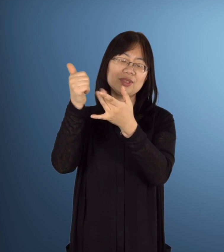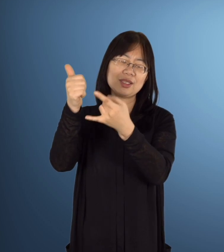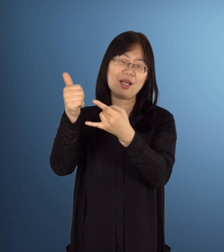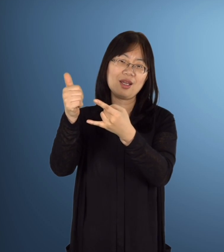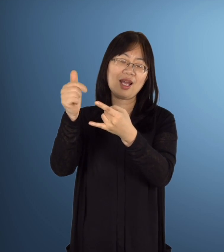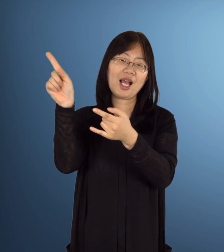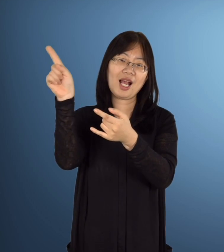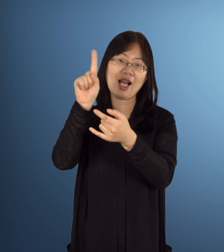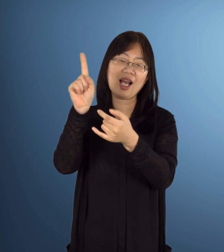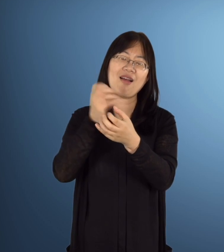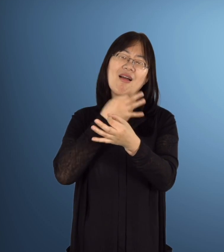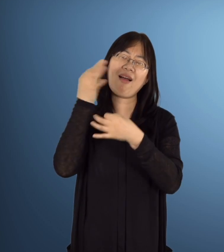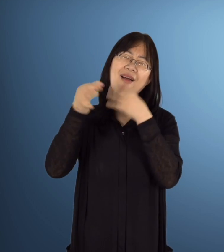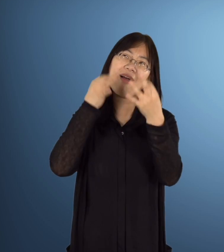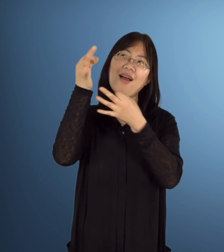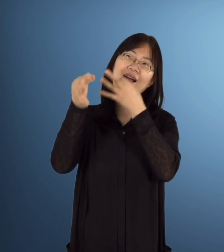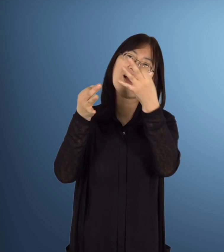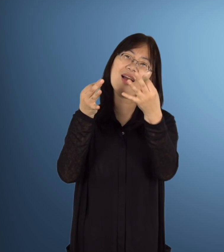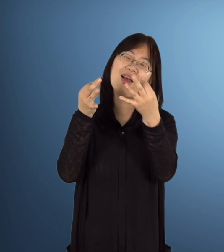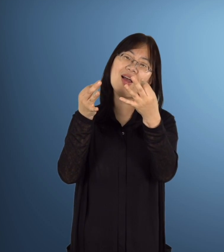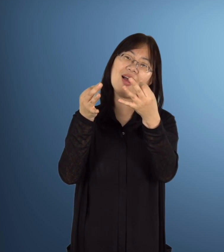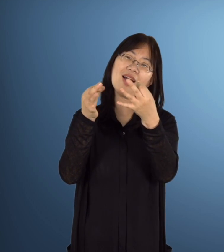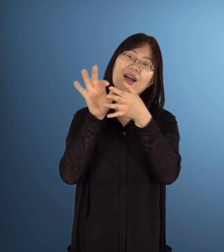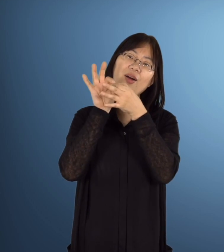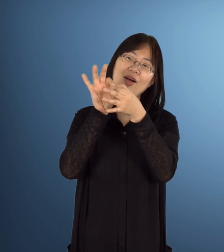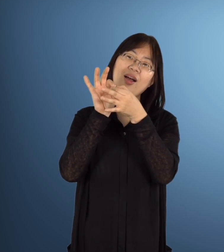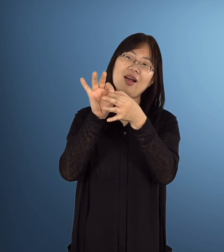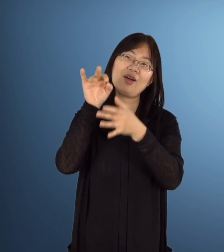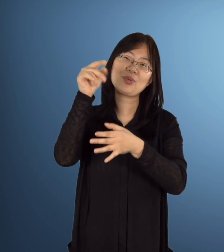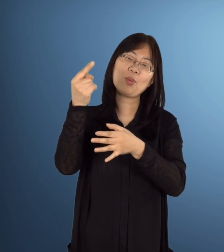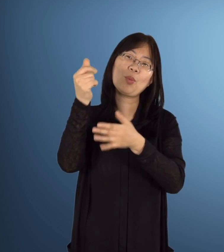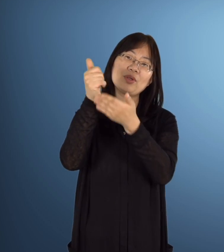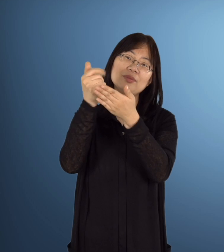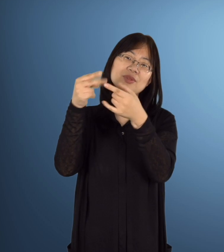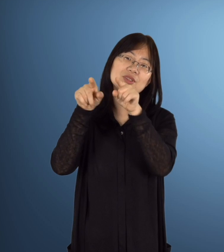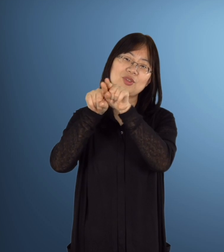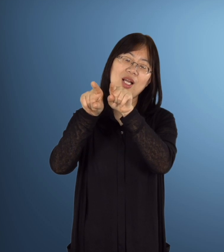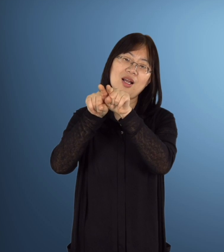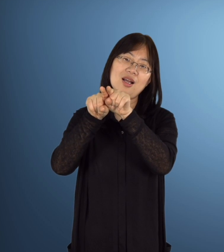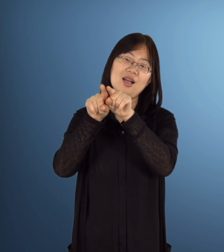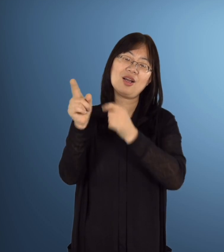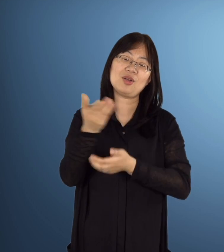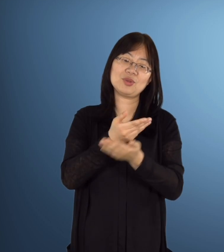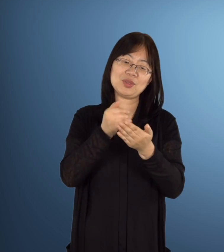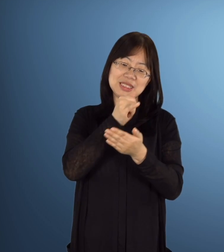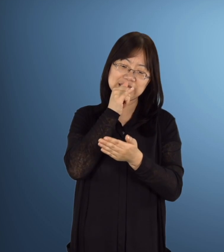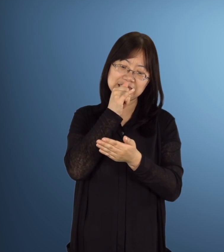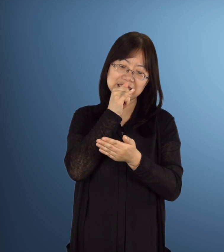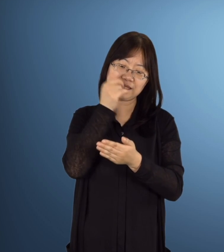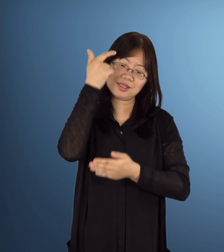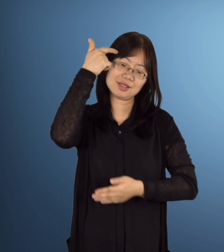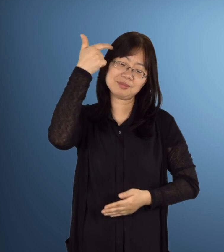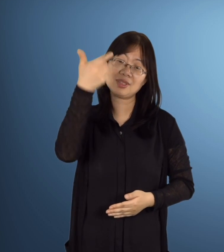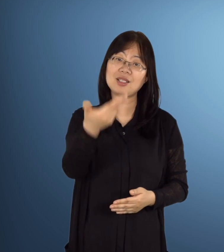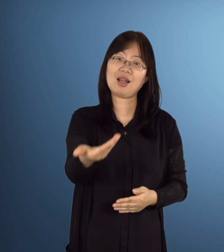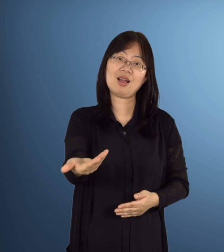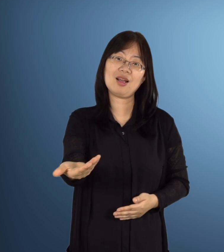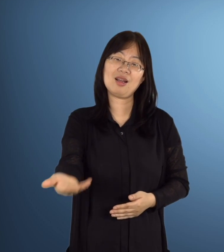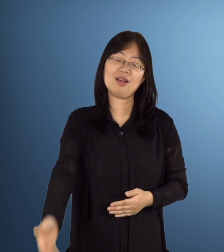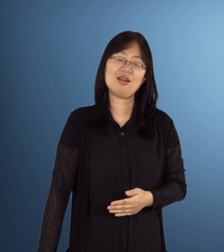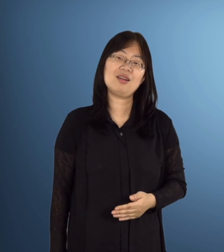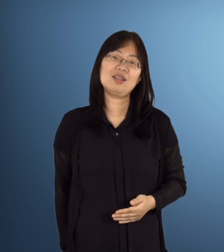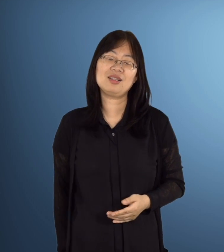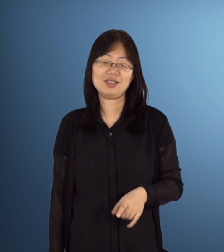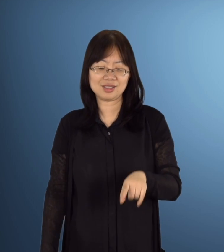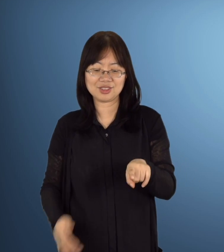막 아우성을 치고 비명을 질러대더라도 그분과 그런 교제가 이루어지고 있는가 그 말이에요.